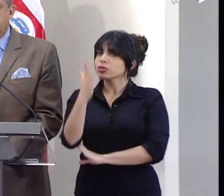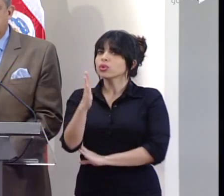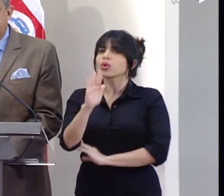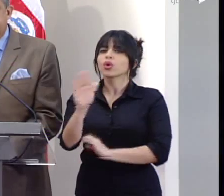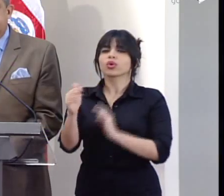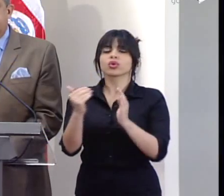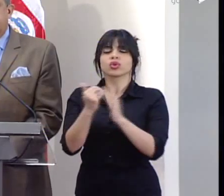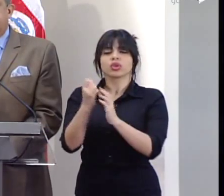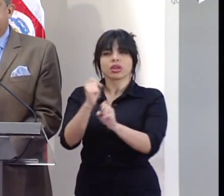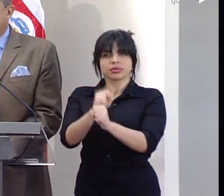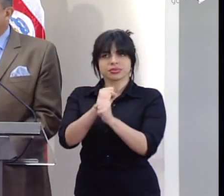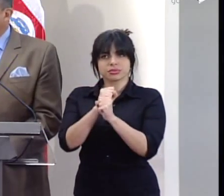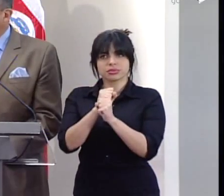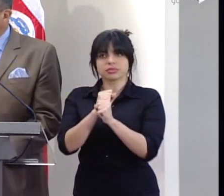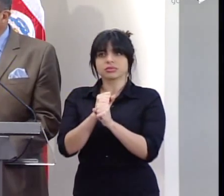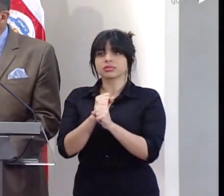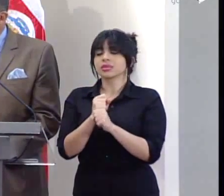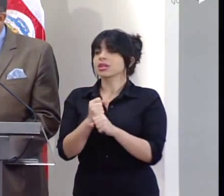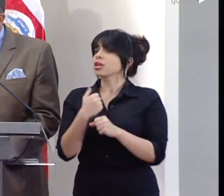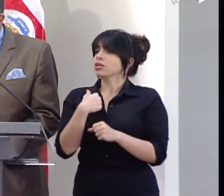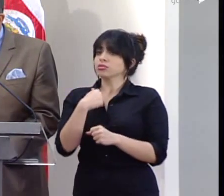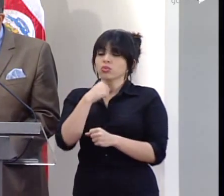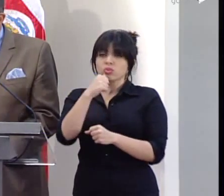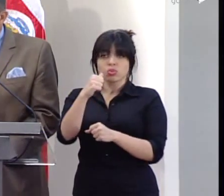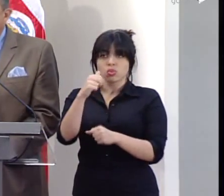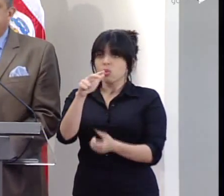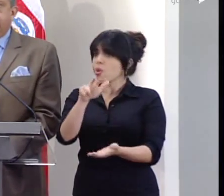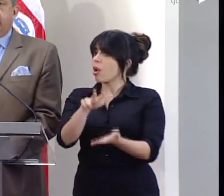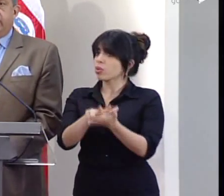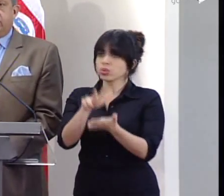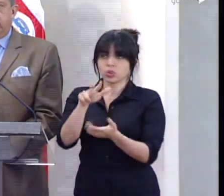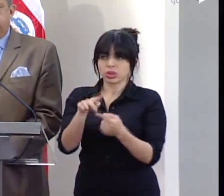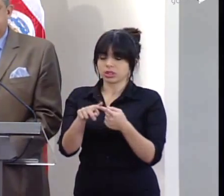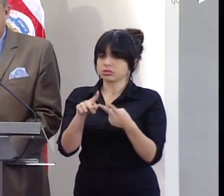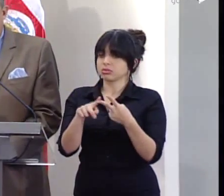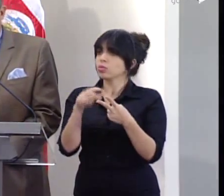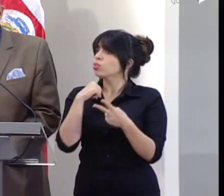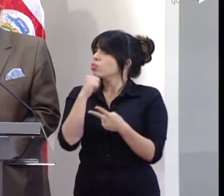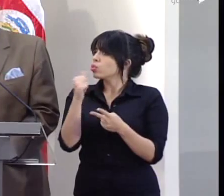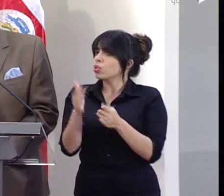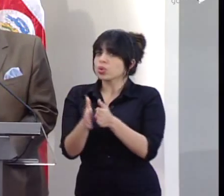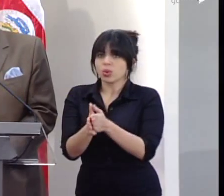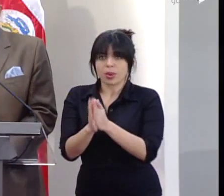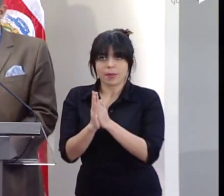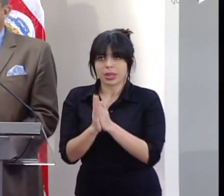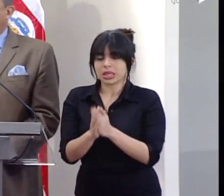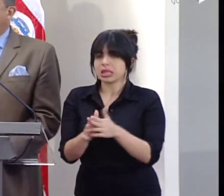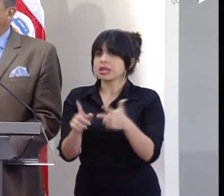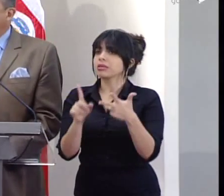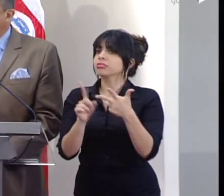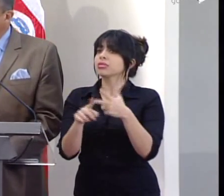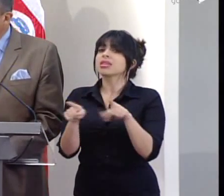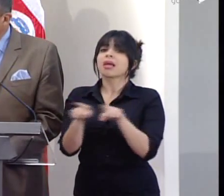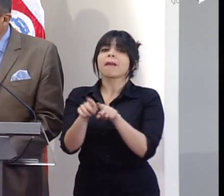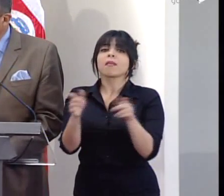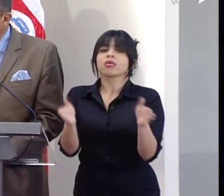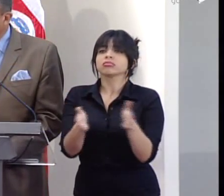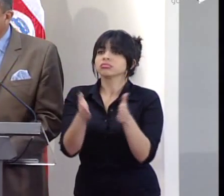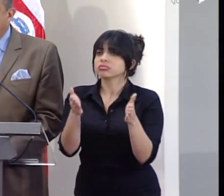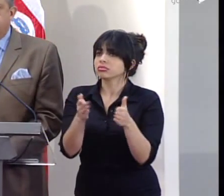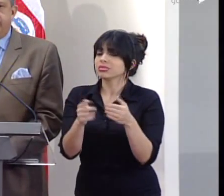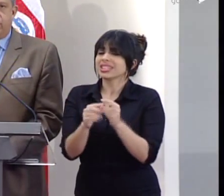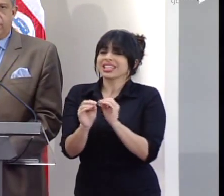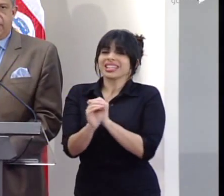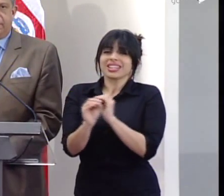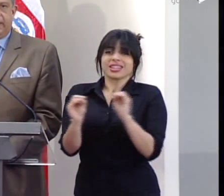toda contundencia que ni había autorizado, ni había solicitado, ni había promovido, ni